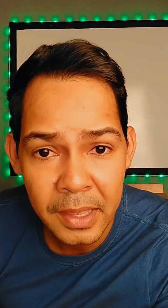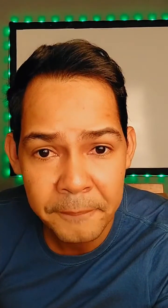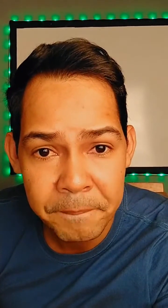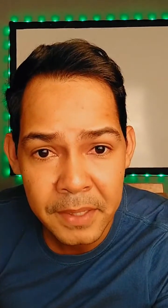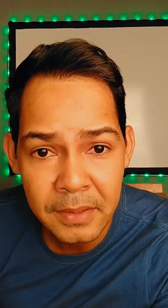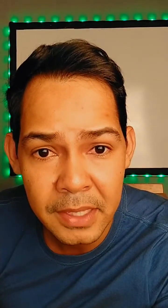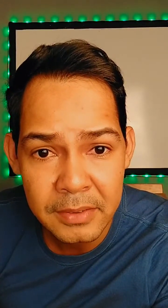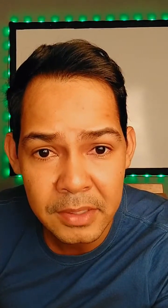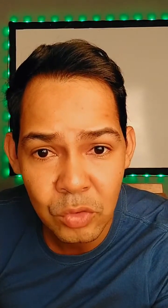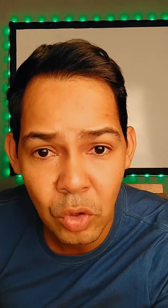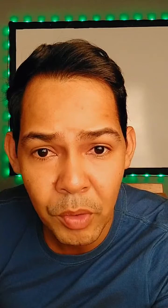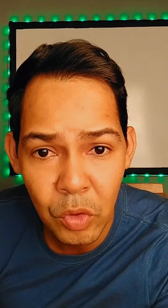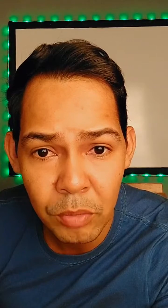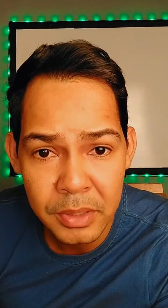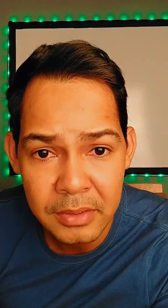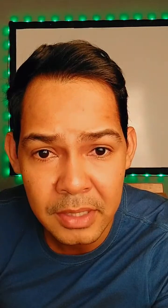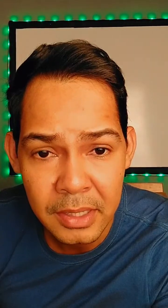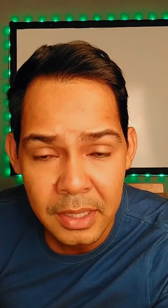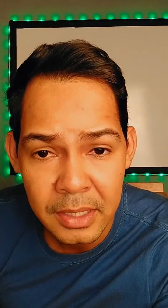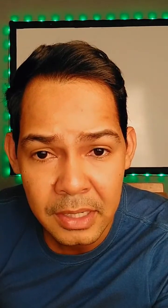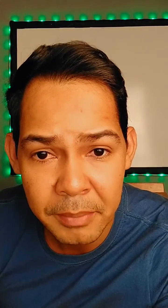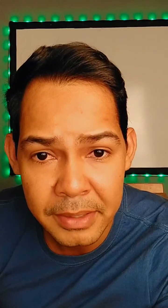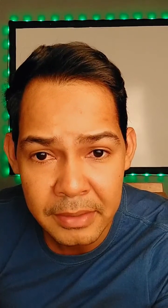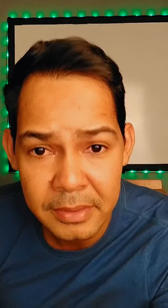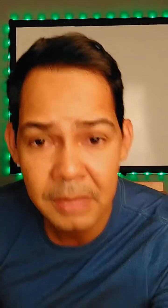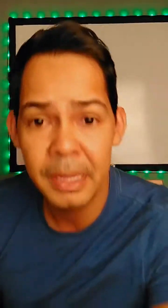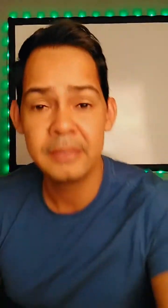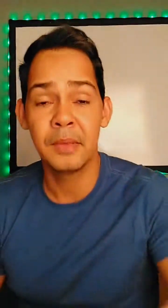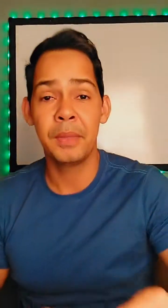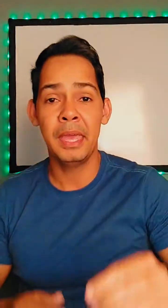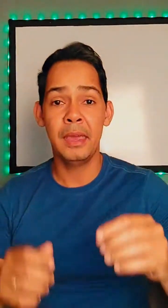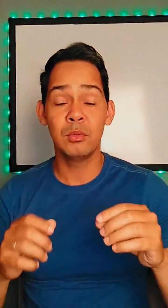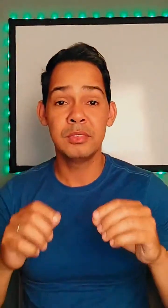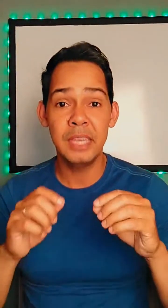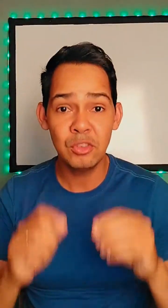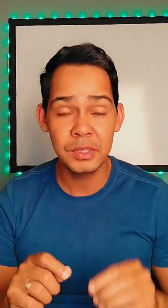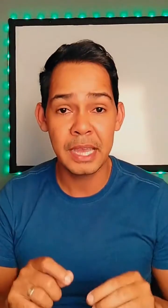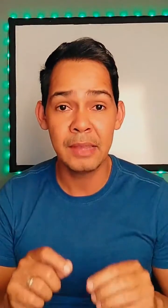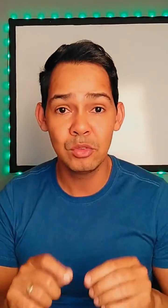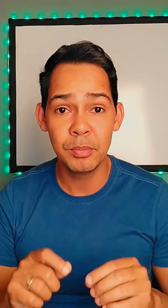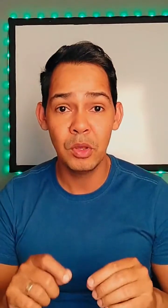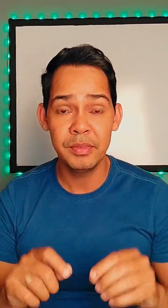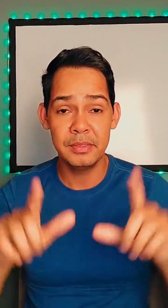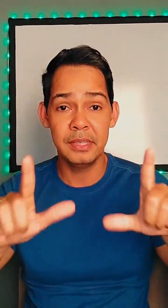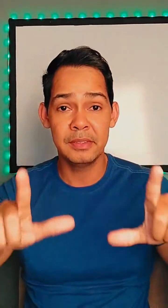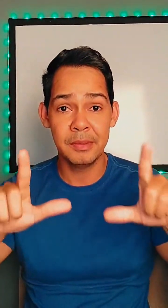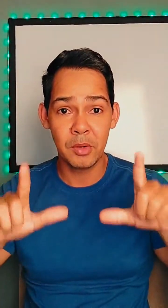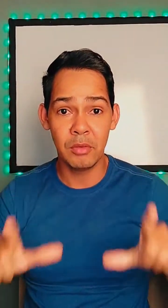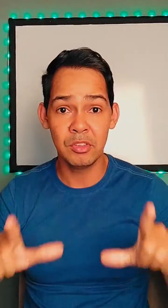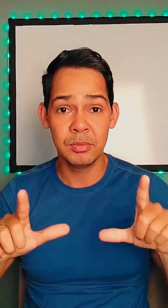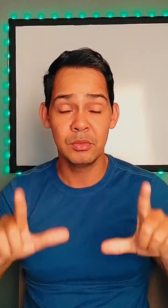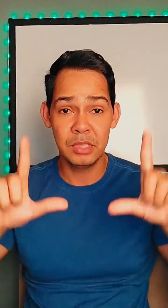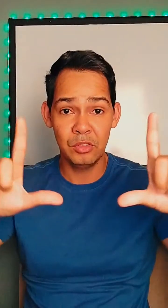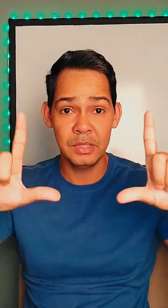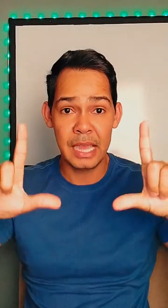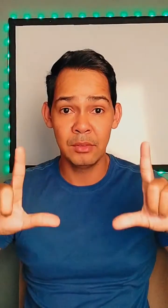Que interessante. Como é o nome dessa liberação? É um certificado de proficiência, é uma prova de um certificado